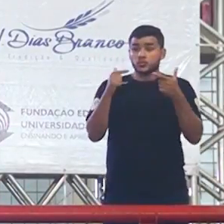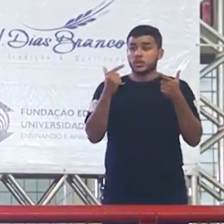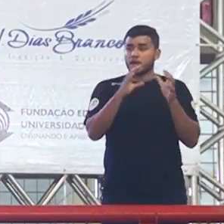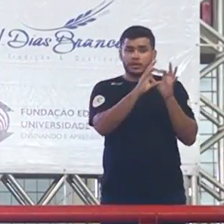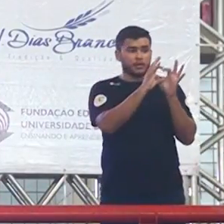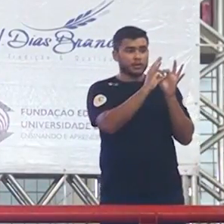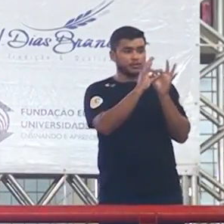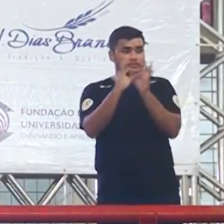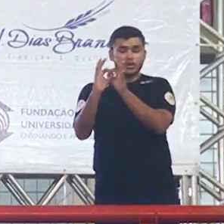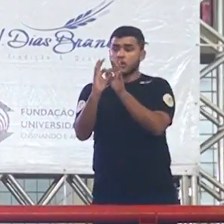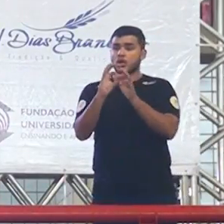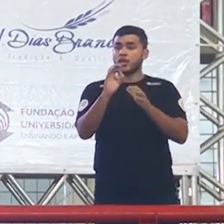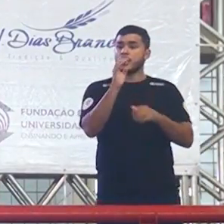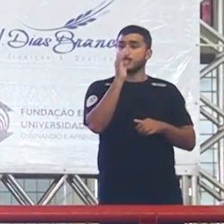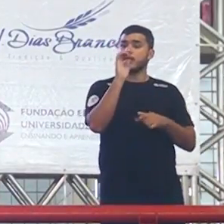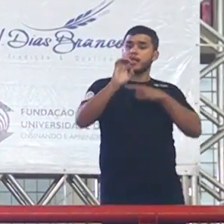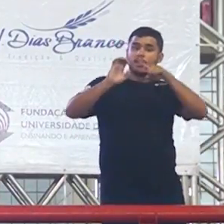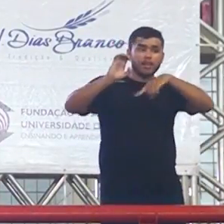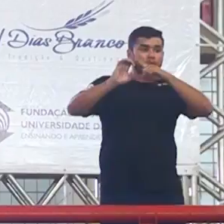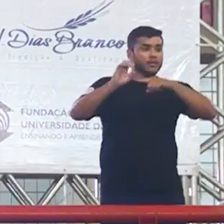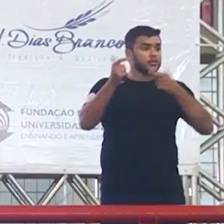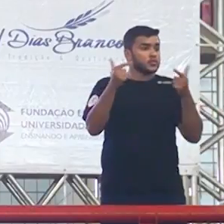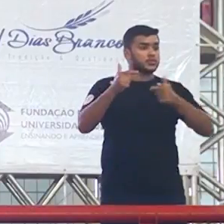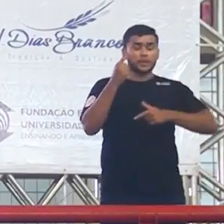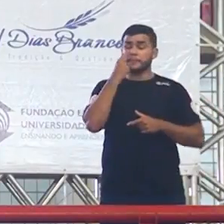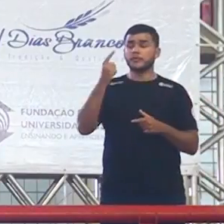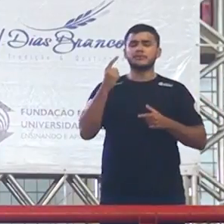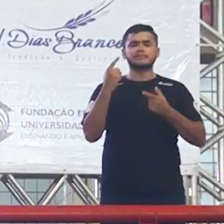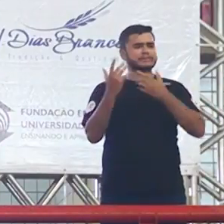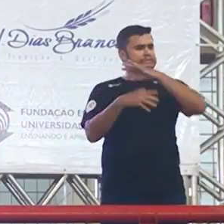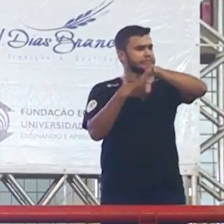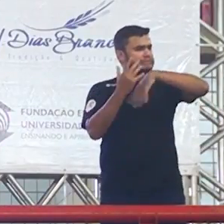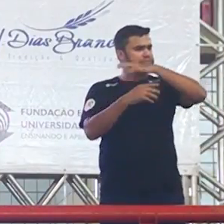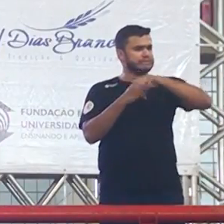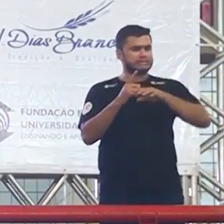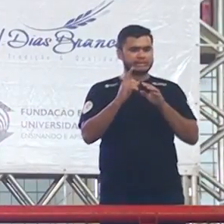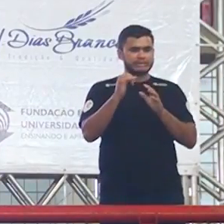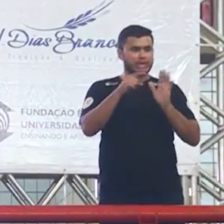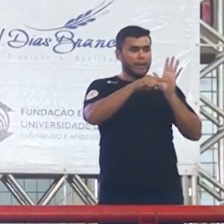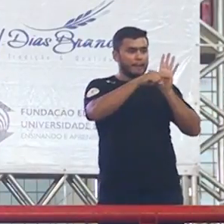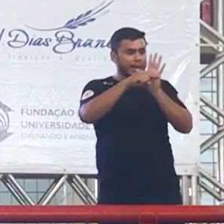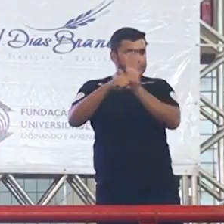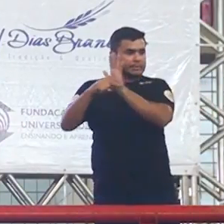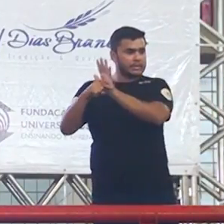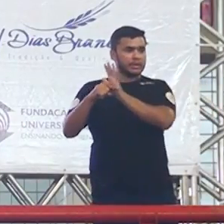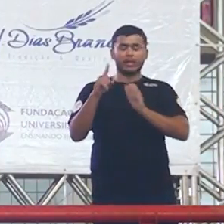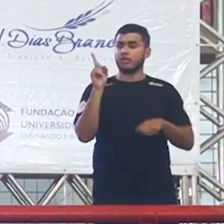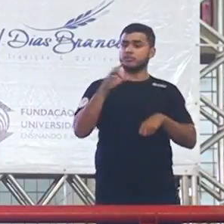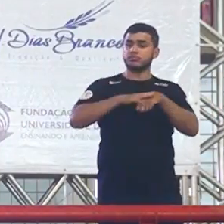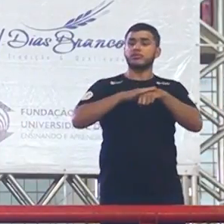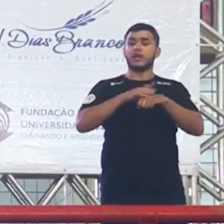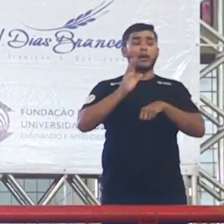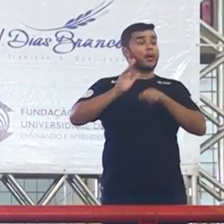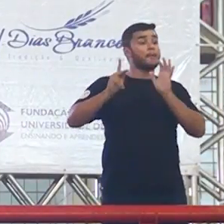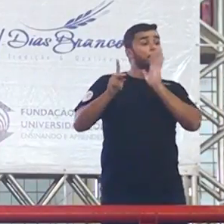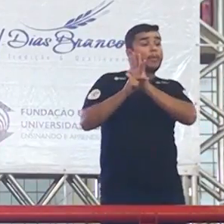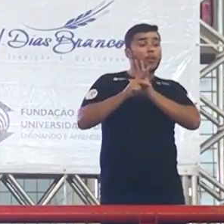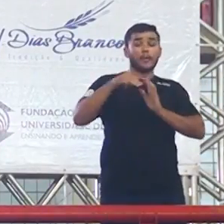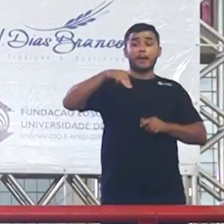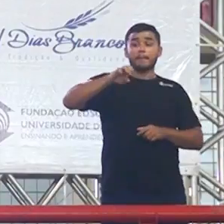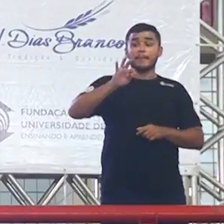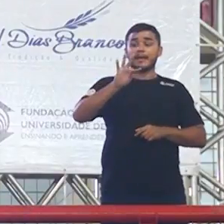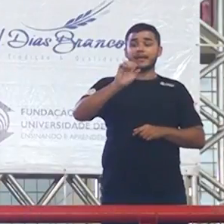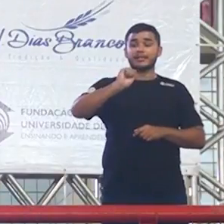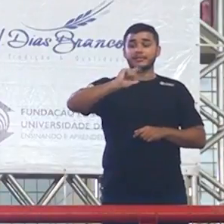elétrica. Professor, por que esses elétrons estão se movimentando desorganizadamente? É uma característica do metal. O metal tem elétrons livres. Aí